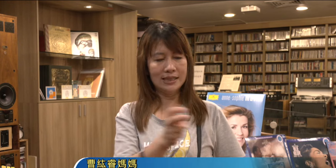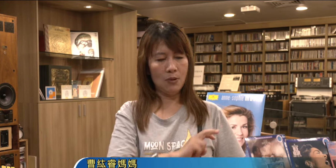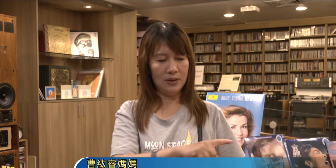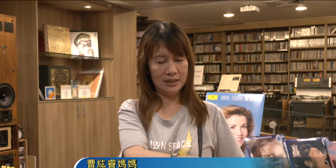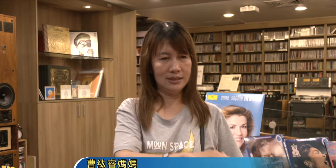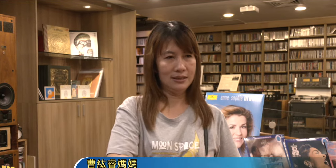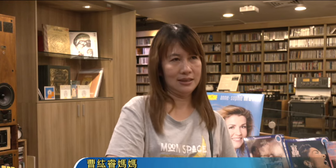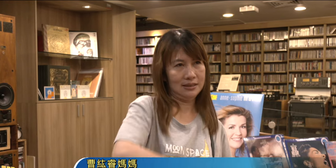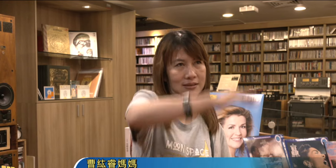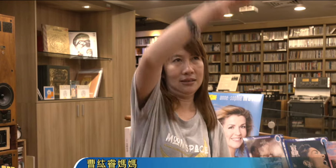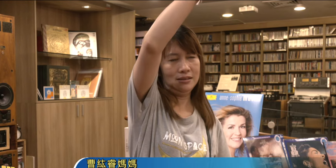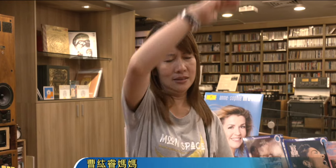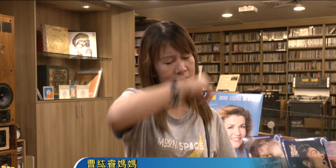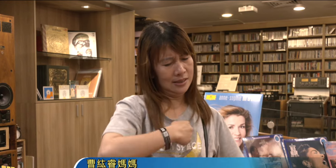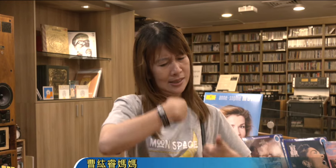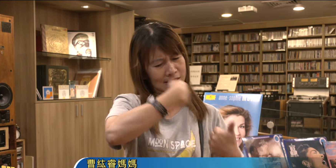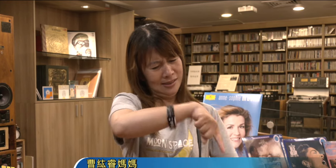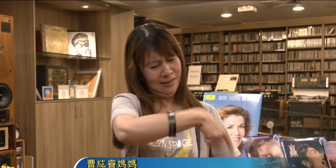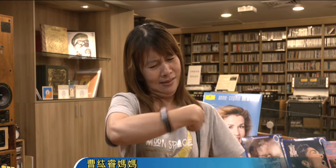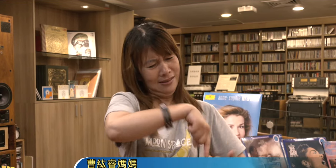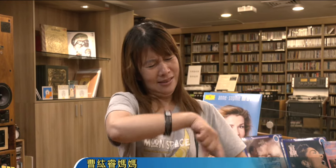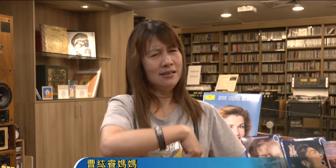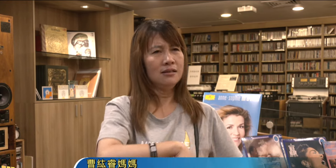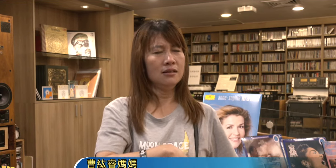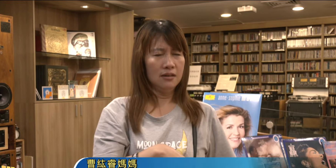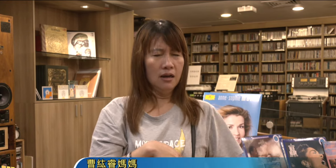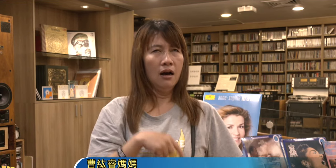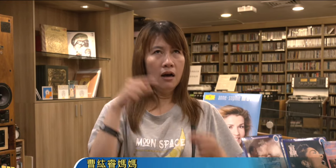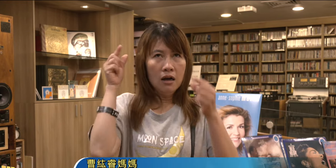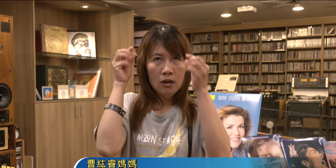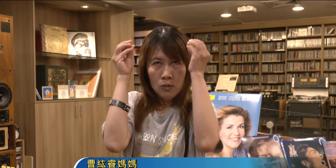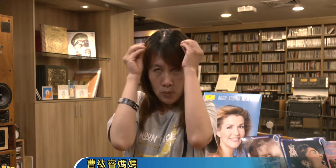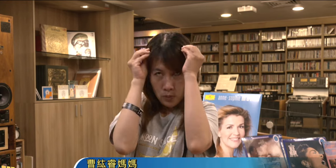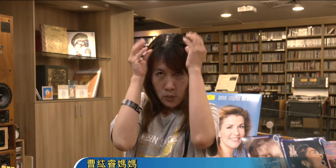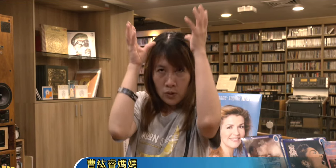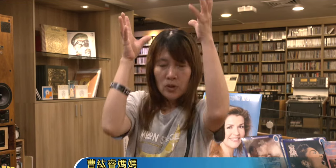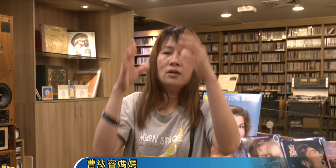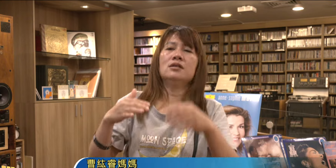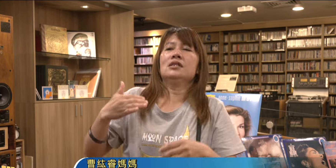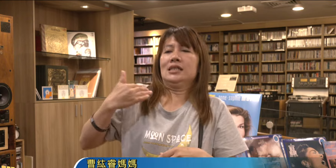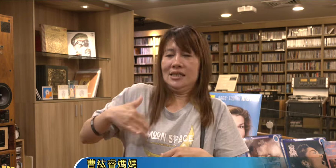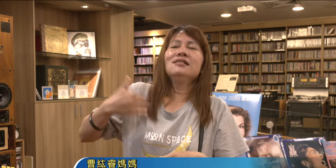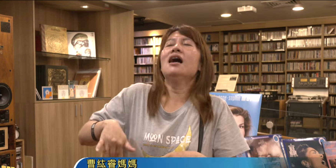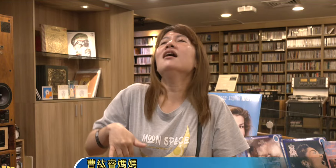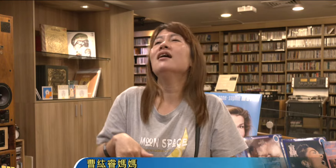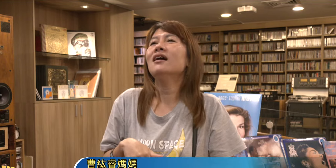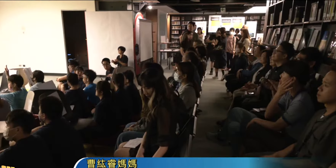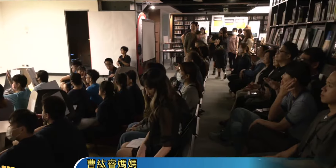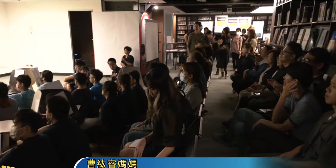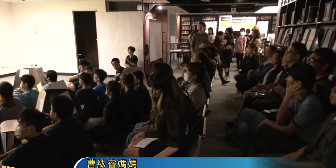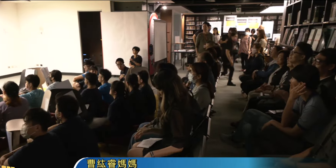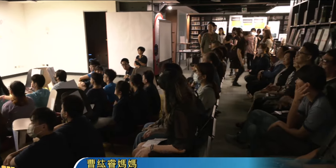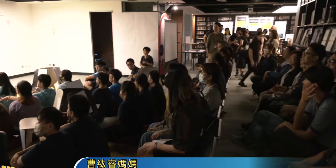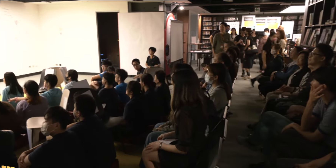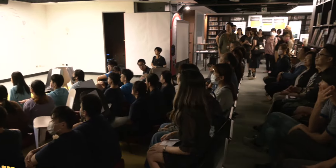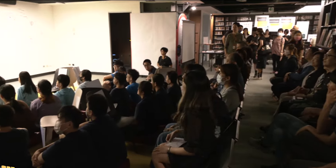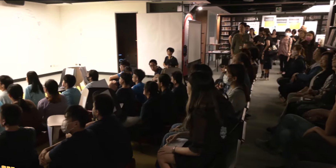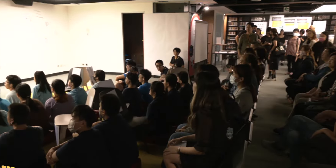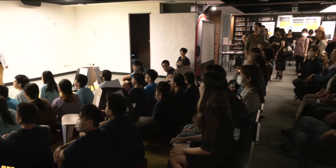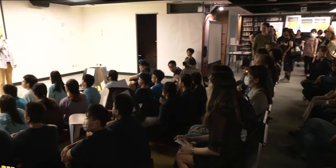长大，很认真的教她，让他明事理。 国家两厅院推动厅